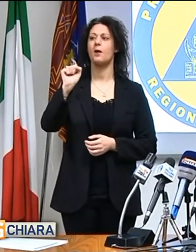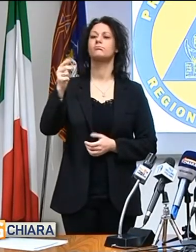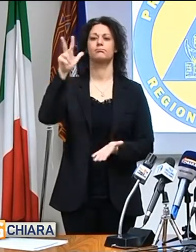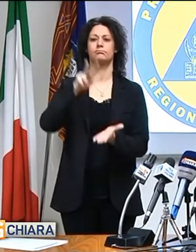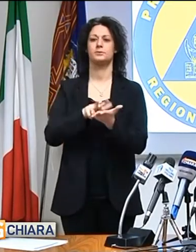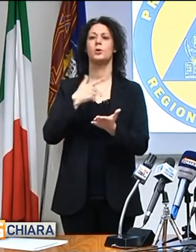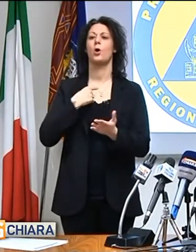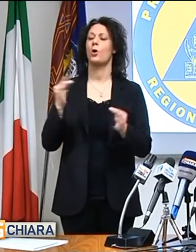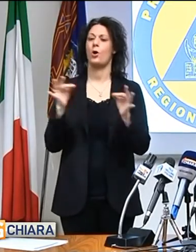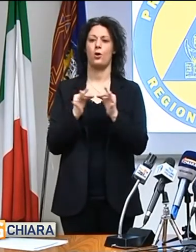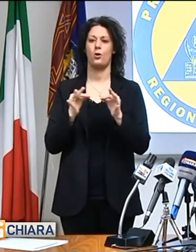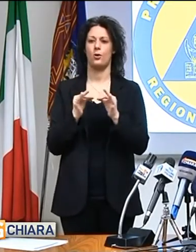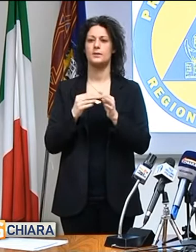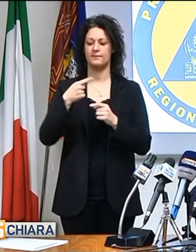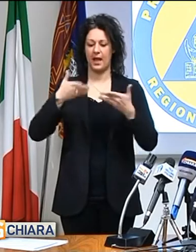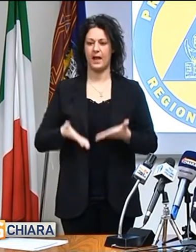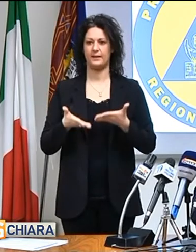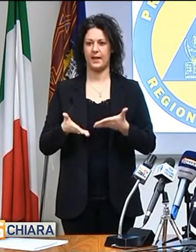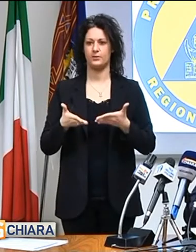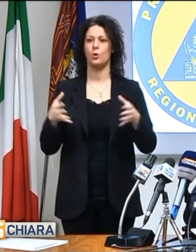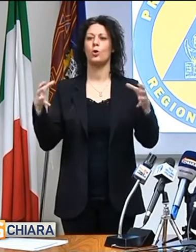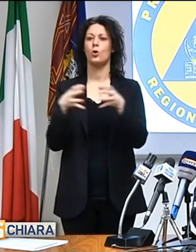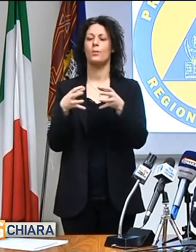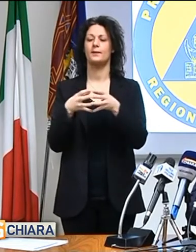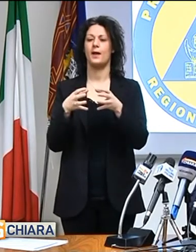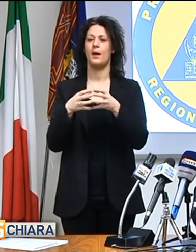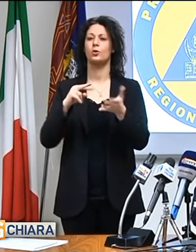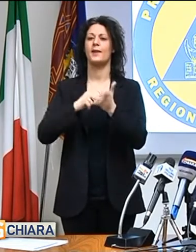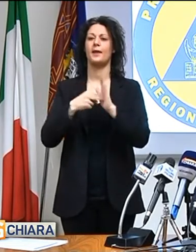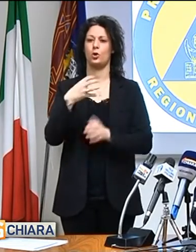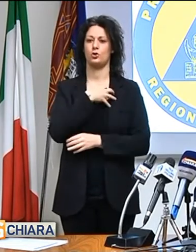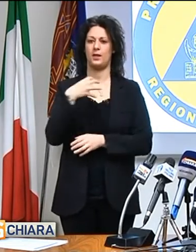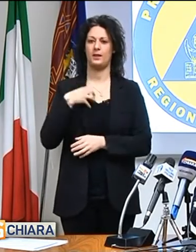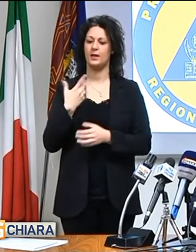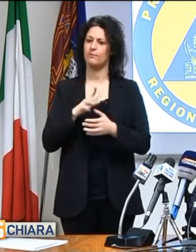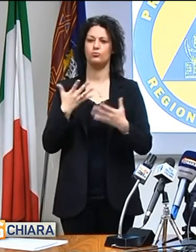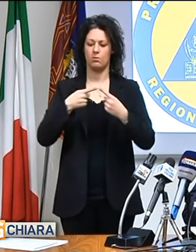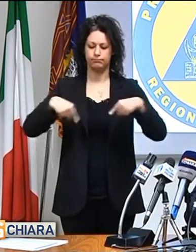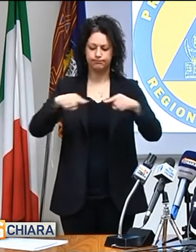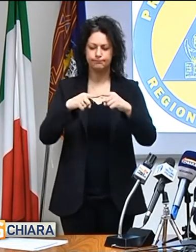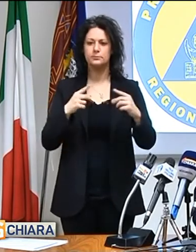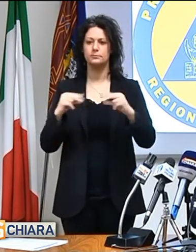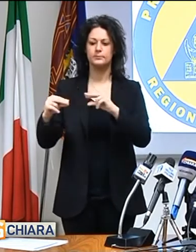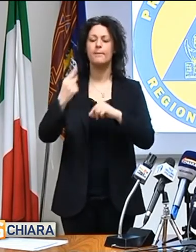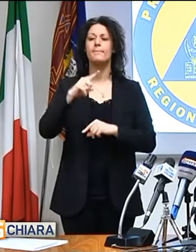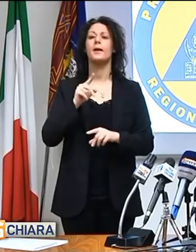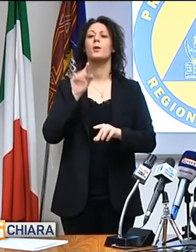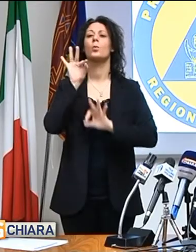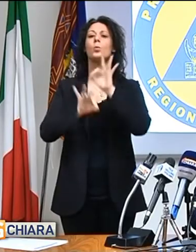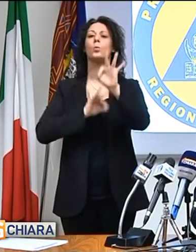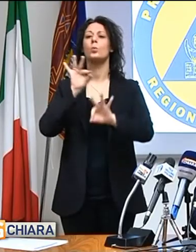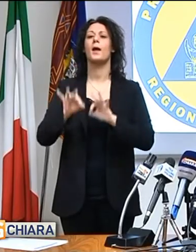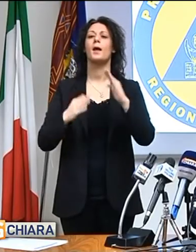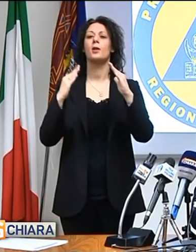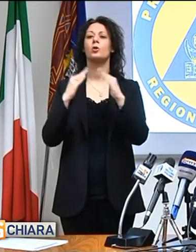questo momento è riunito il nostro comitato tecnico-scientifico per la cura domiciliare, l'infusione domiciliare